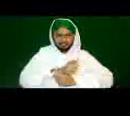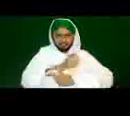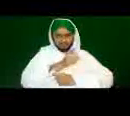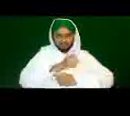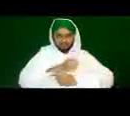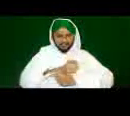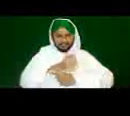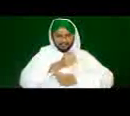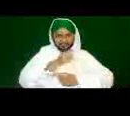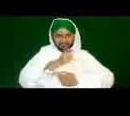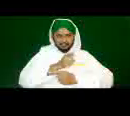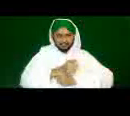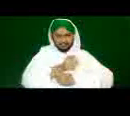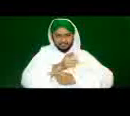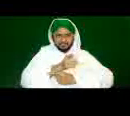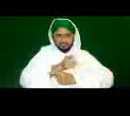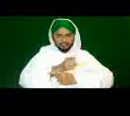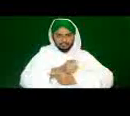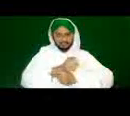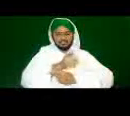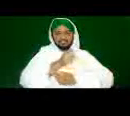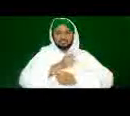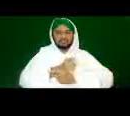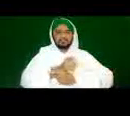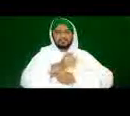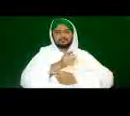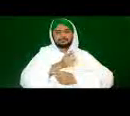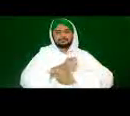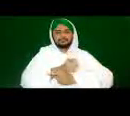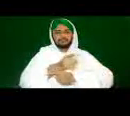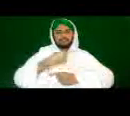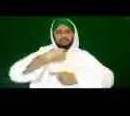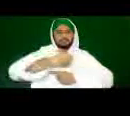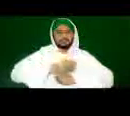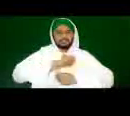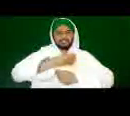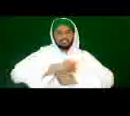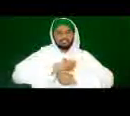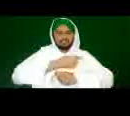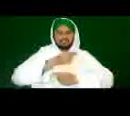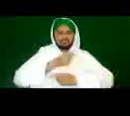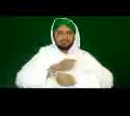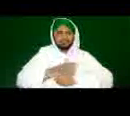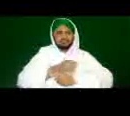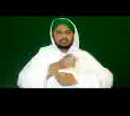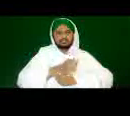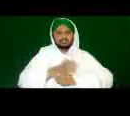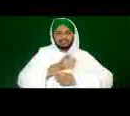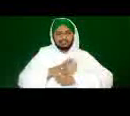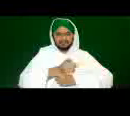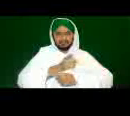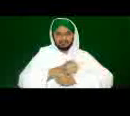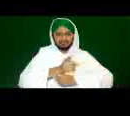کریں گے، ٹھیک ہے نا. سکھانا، سیکھنا، سکھانا،